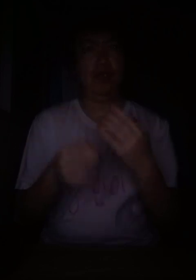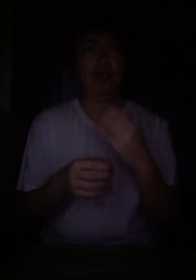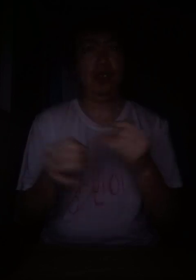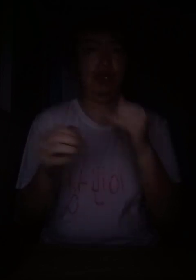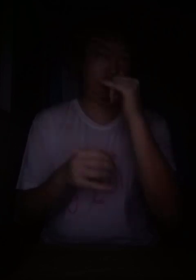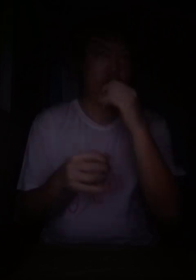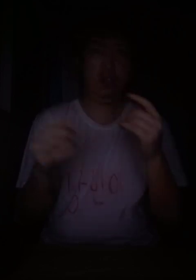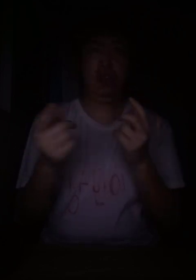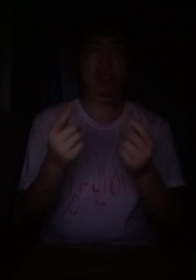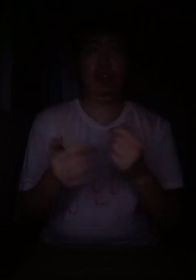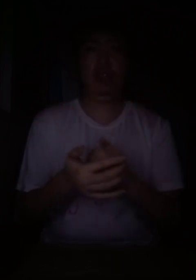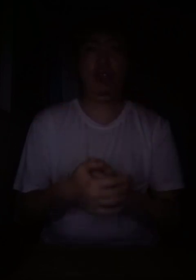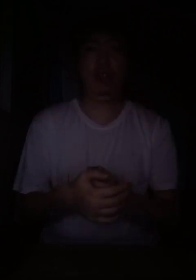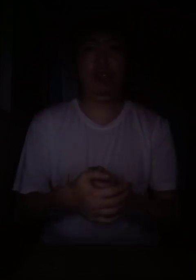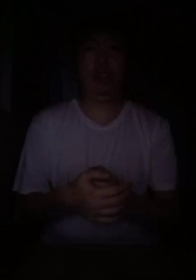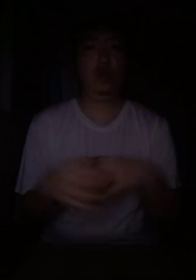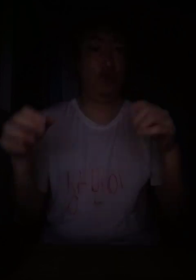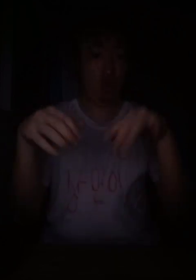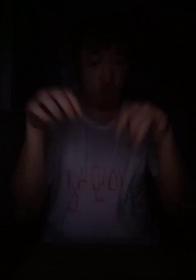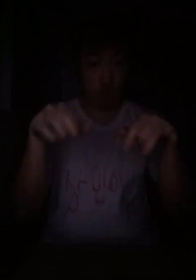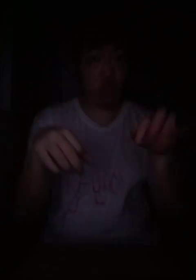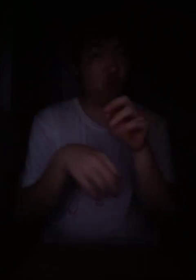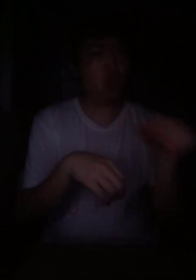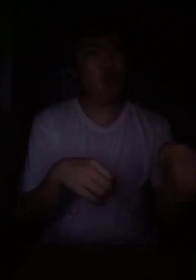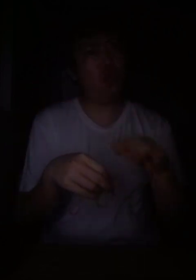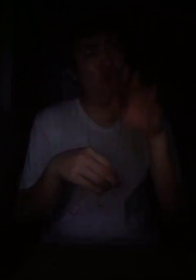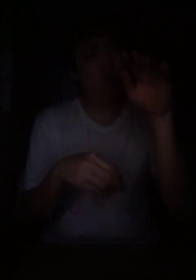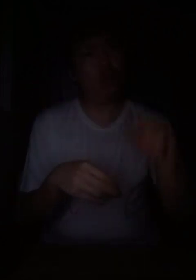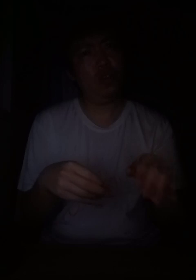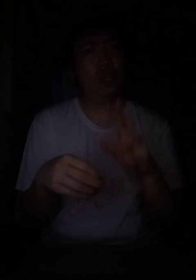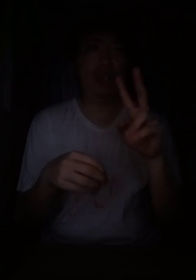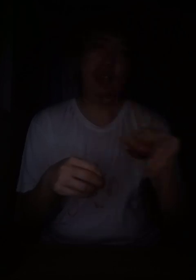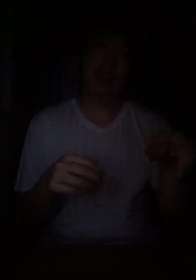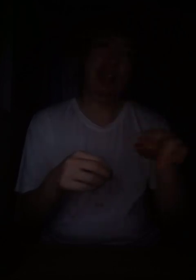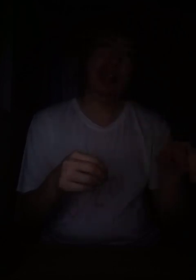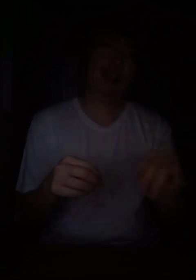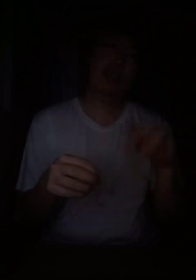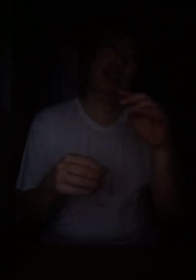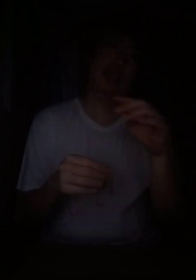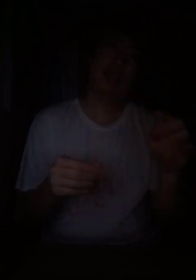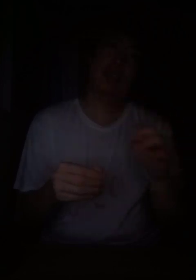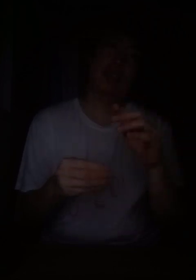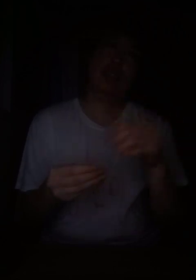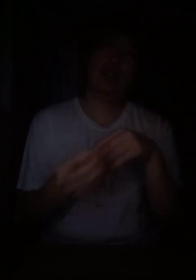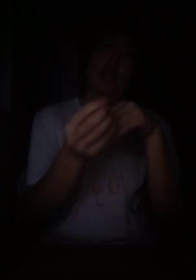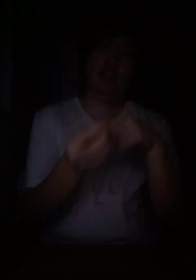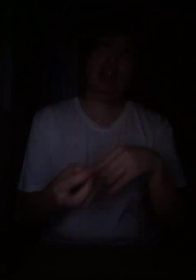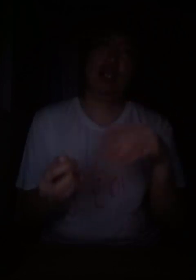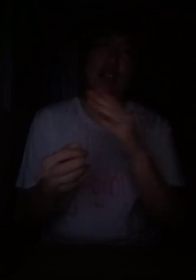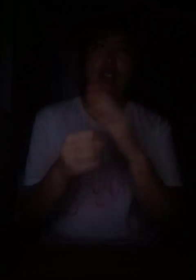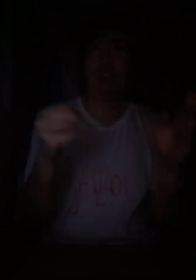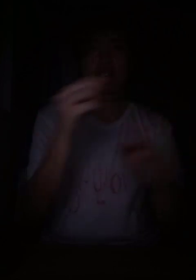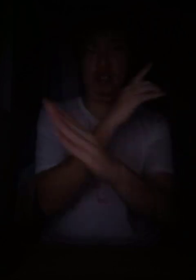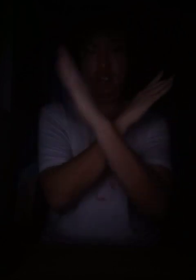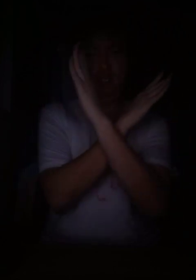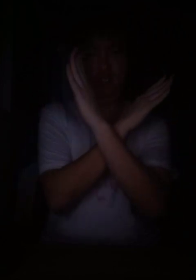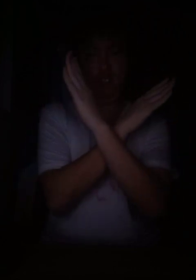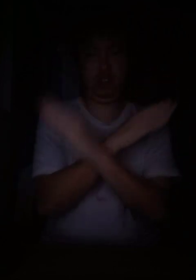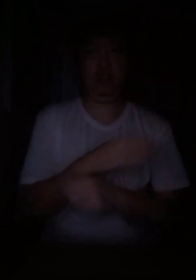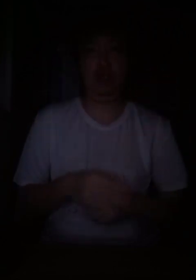수 있는데요. 폭우로 인한 침수 상황에서 2차 사고로 이어질 수 있는 승강기 탑승은 절대 피해야 합니다. KBS